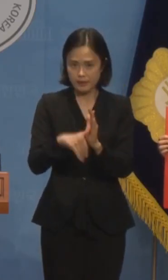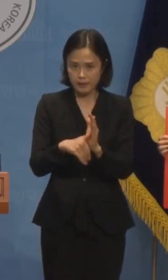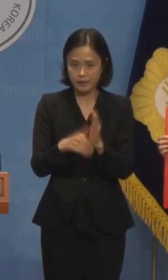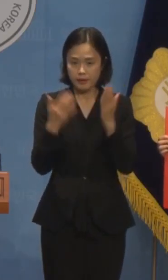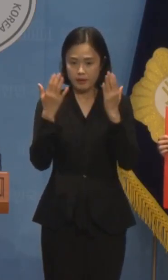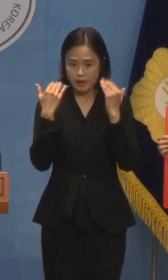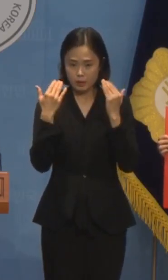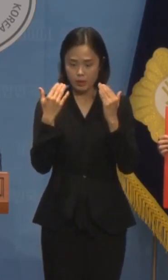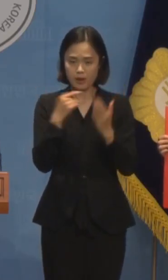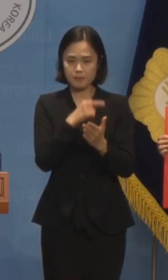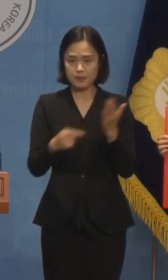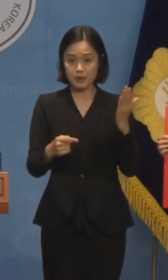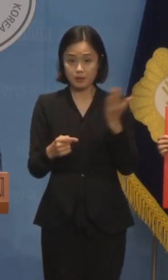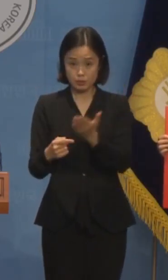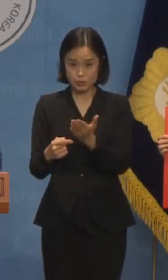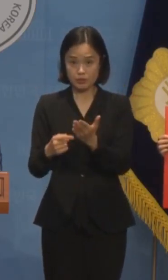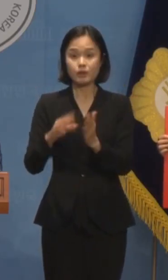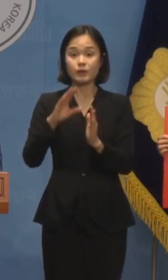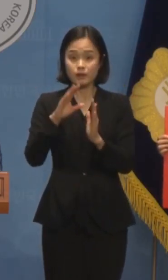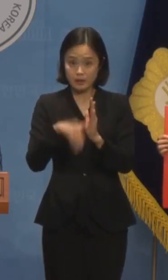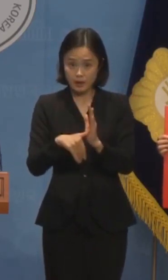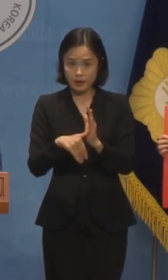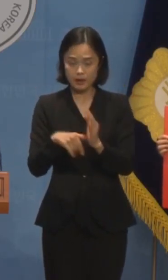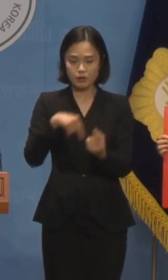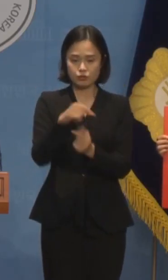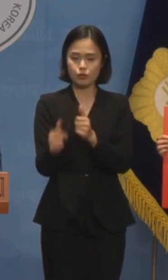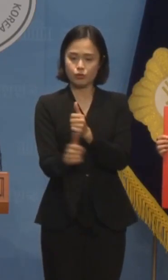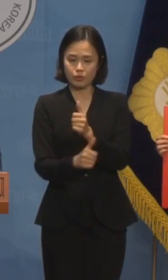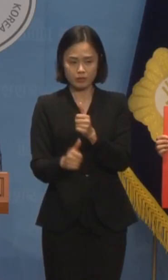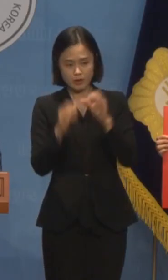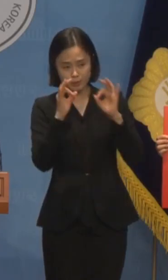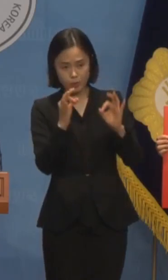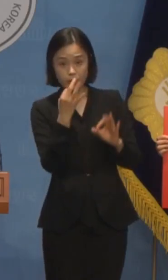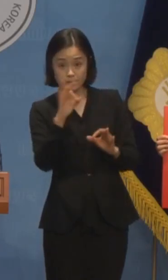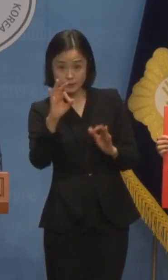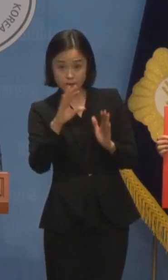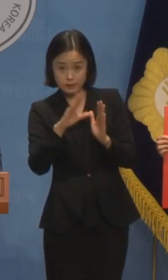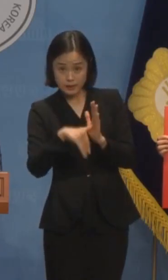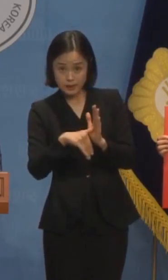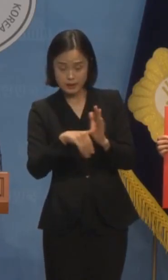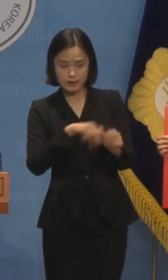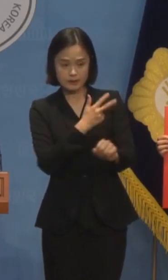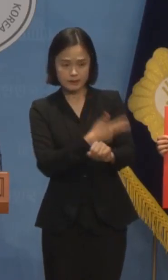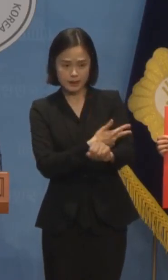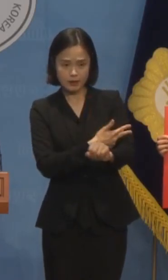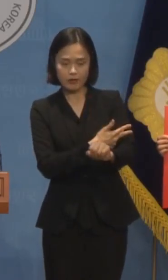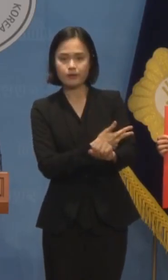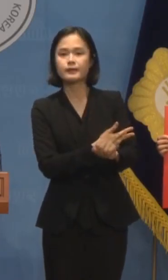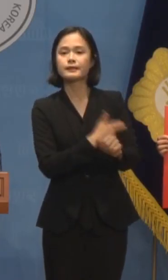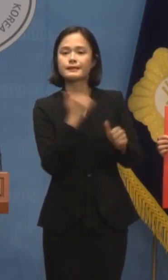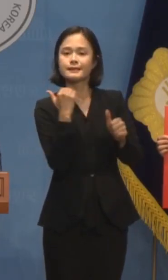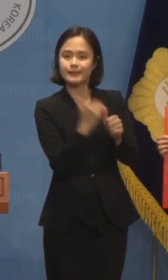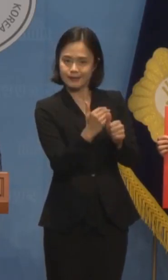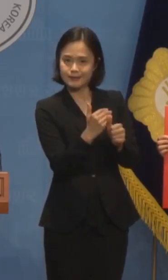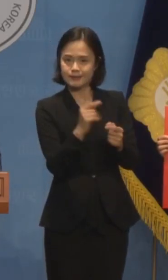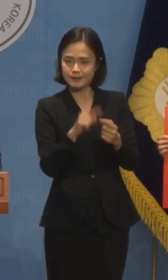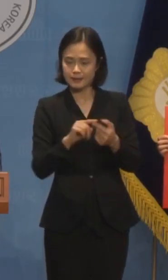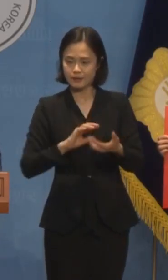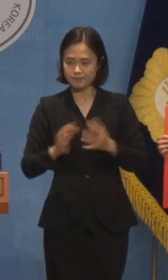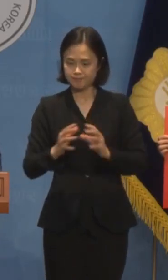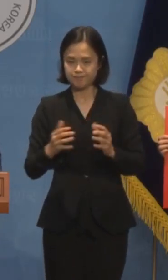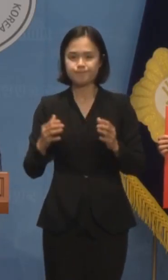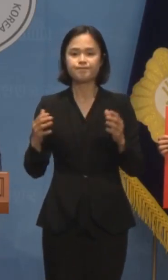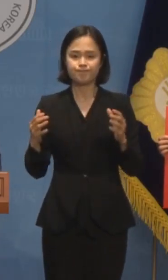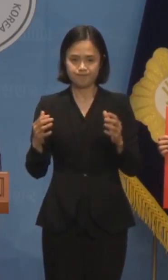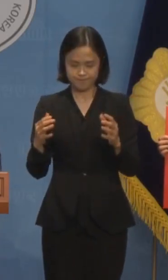초래하였다고 운영위원회에서 인정할 때를 적용하여 자격 상실로 의결하였습니다. 뿐만 아니라